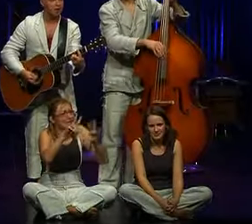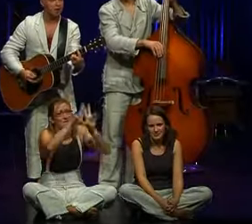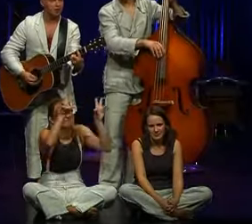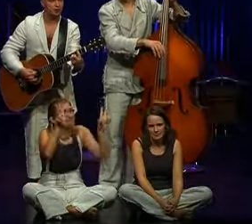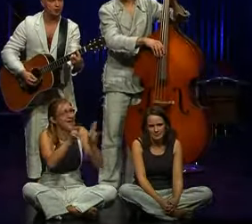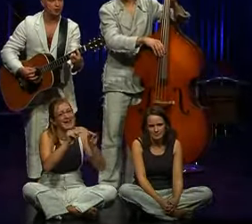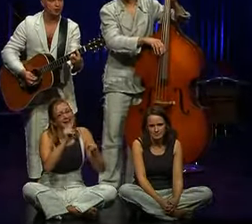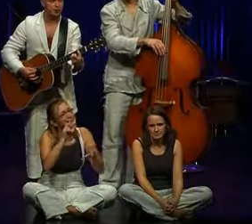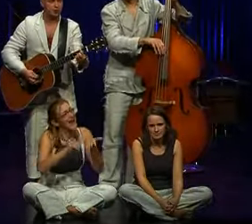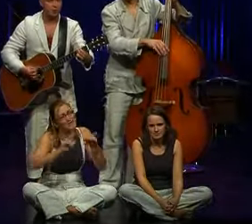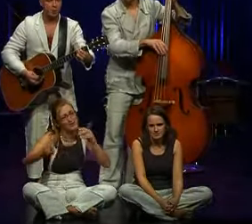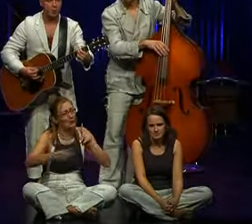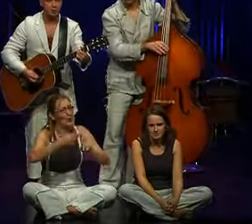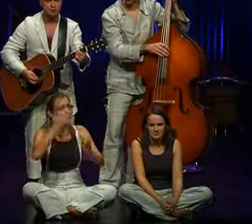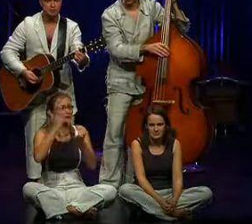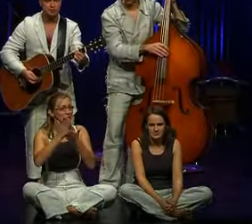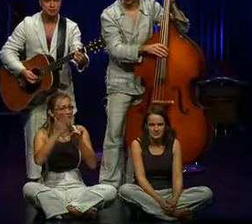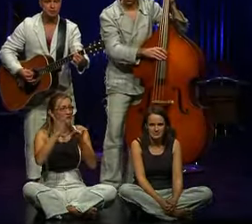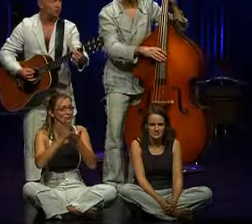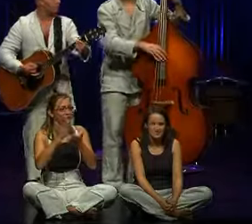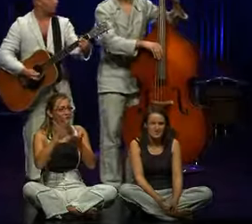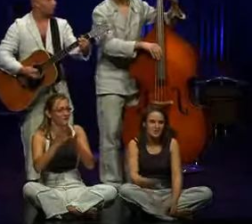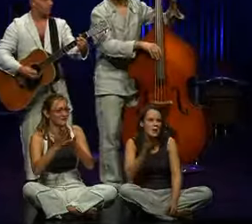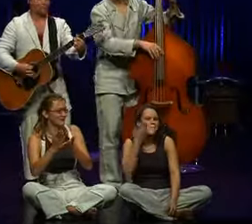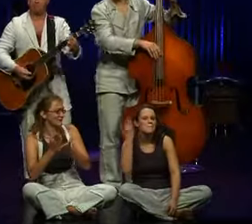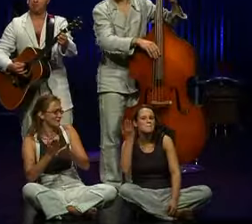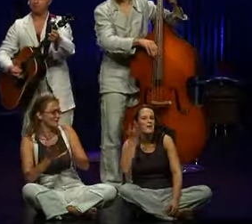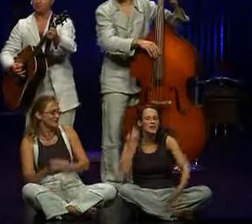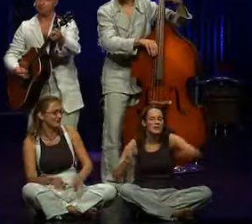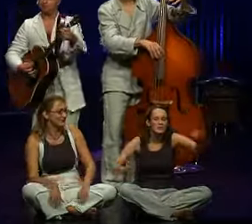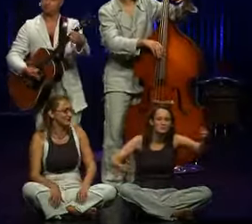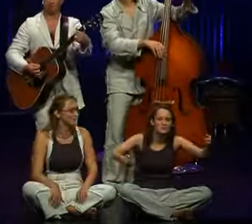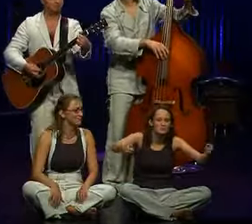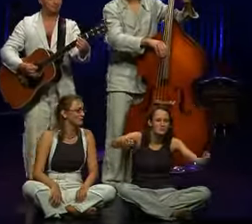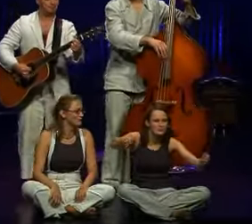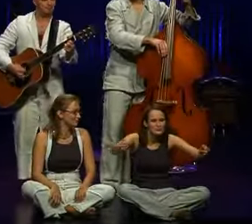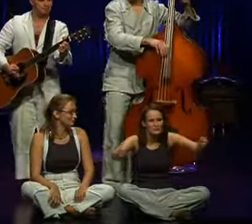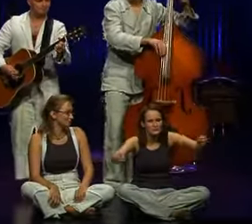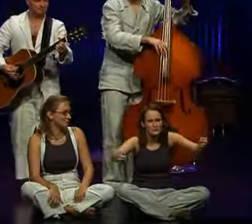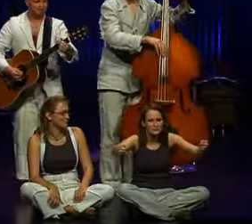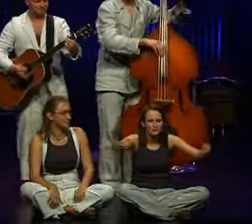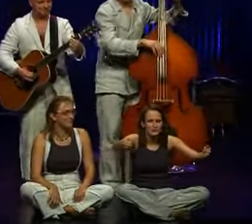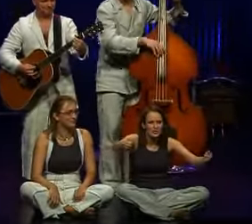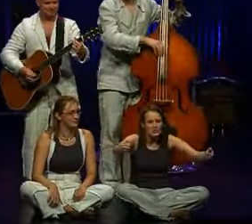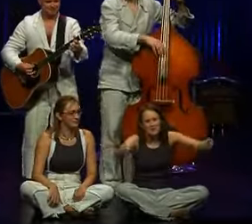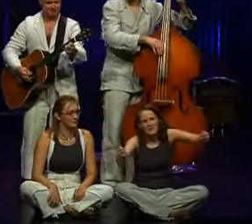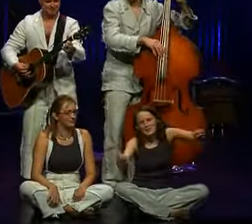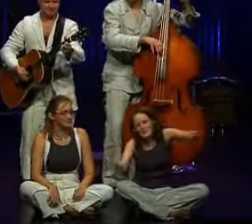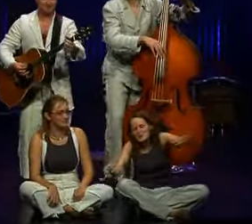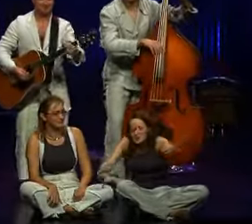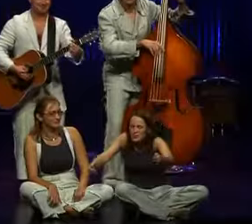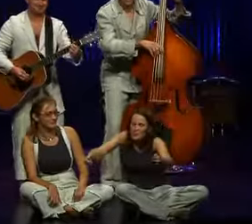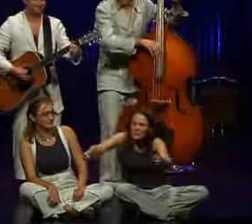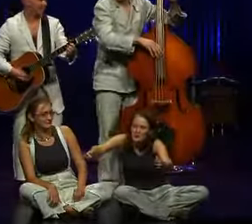Dat het anders is gelopen. Een feilloze ligt naar hier, plot gepakt heeft